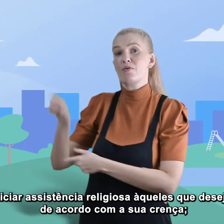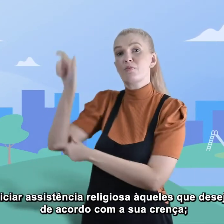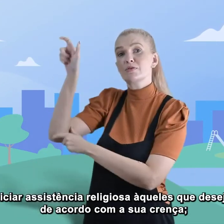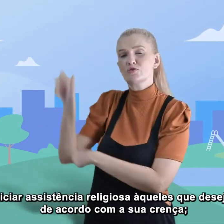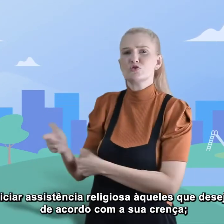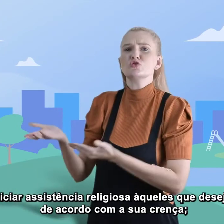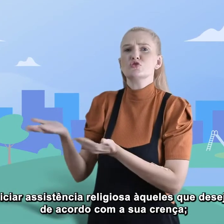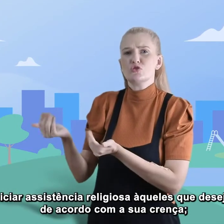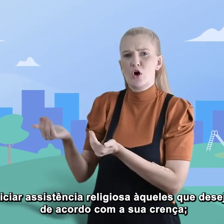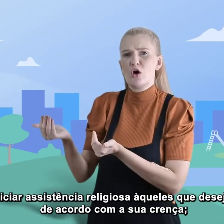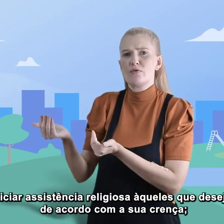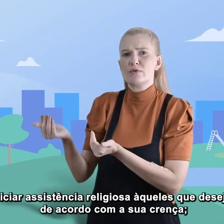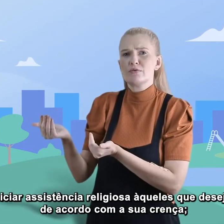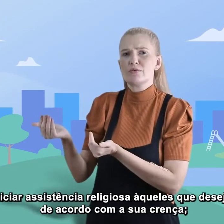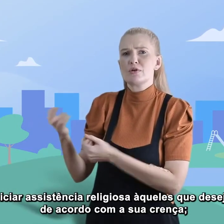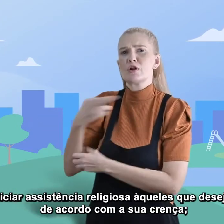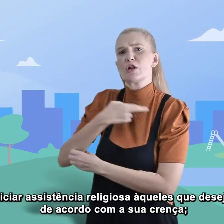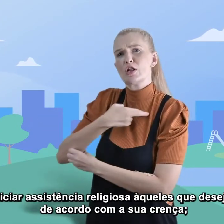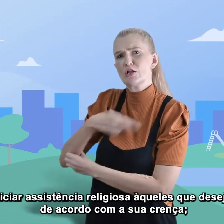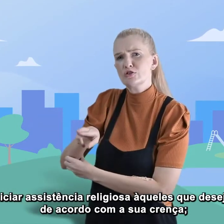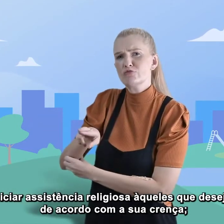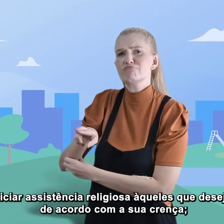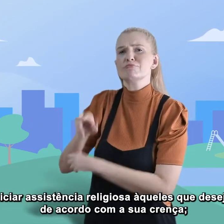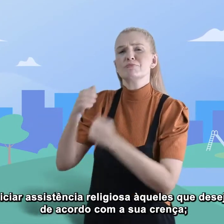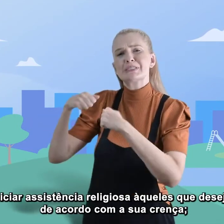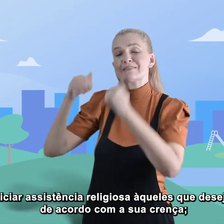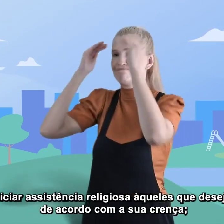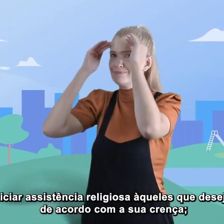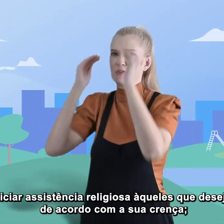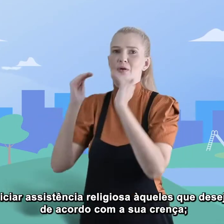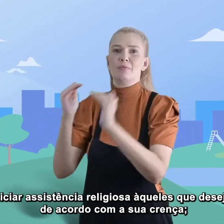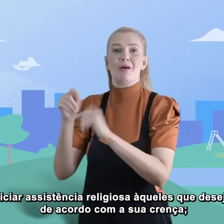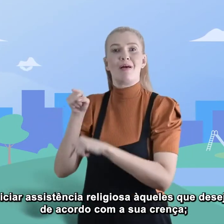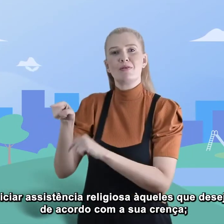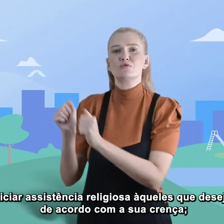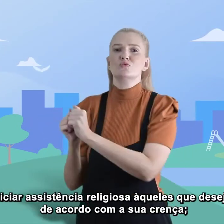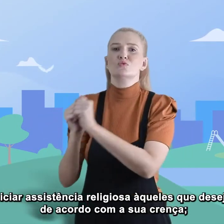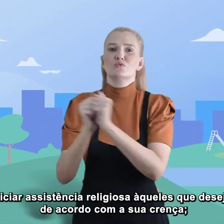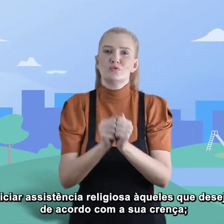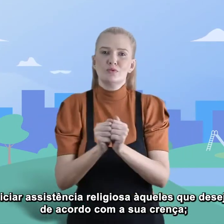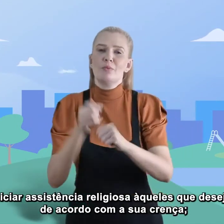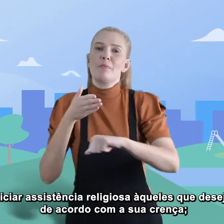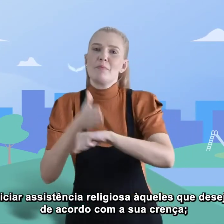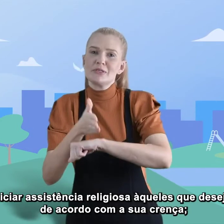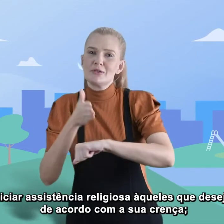Propiciar assistência religiosa àqueles que desejarem, de acordo com a sua crença.